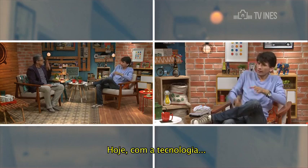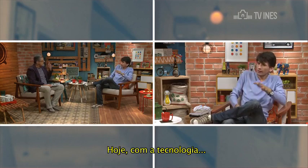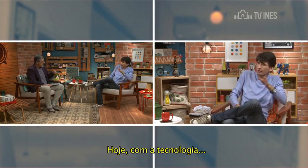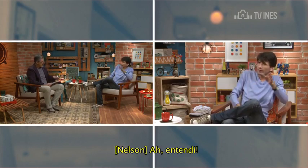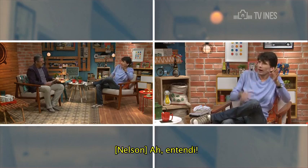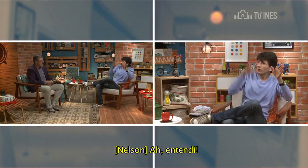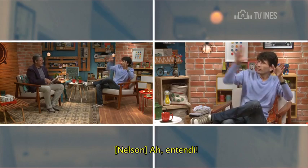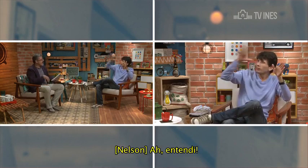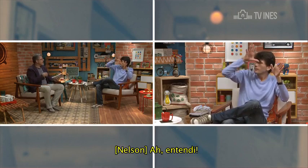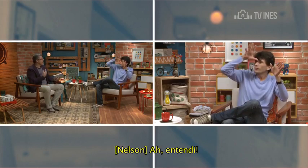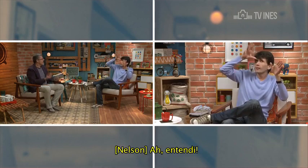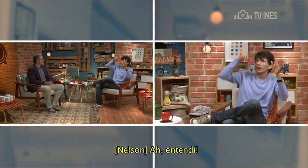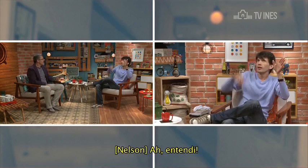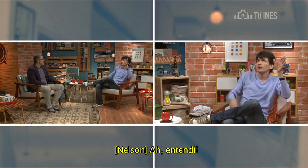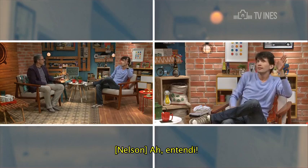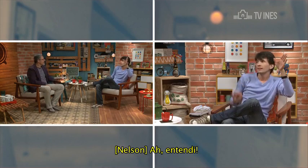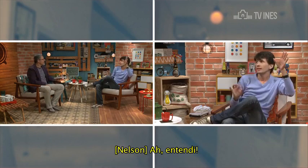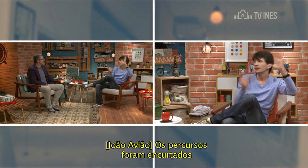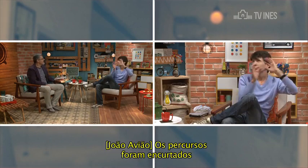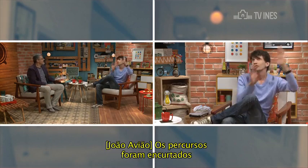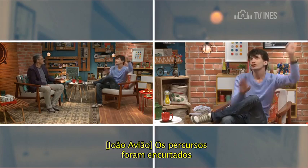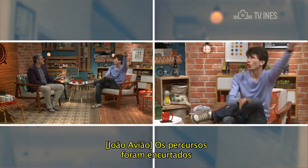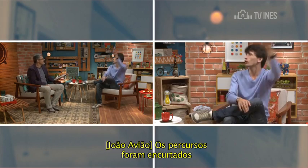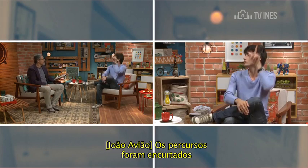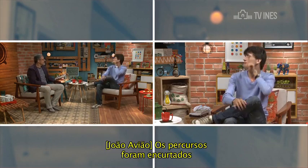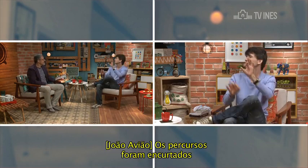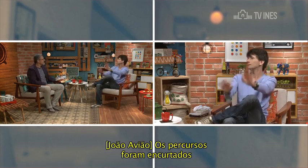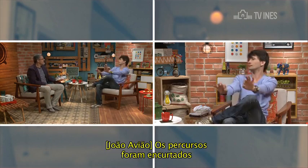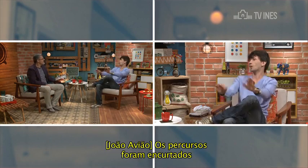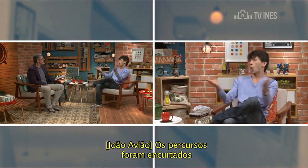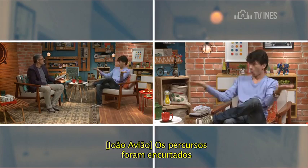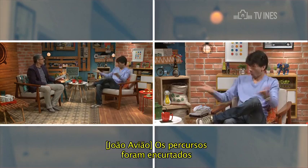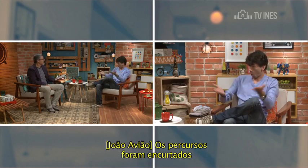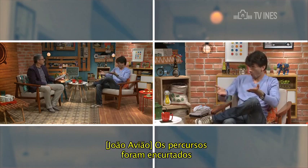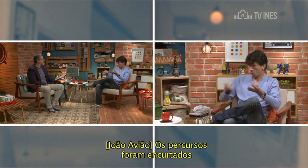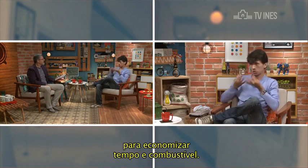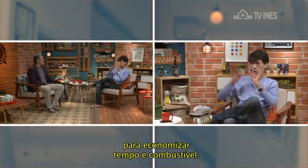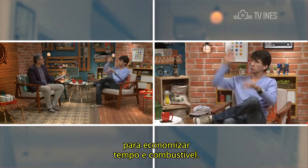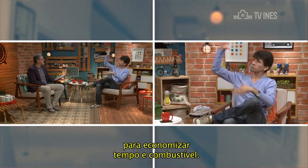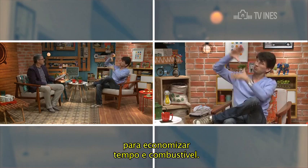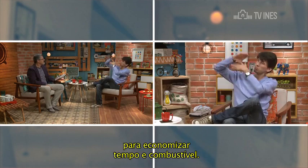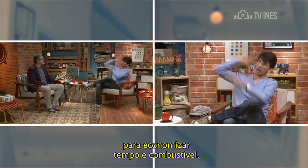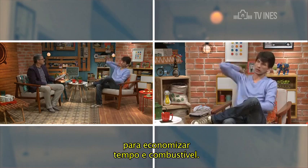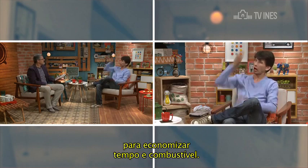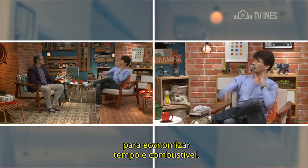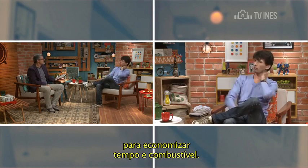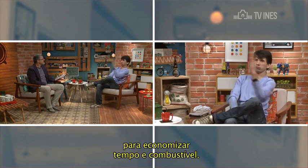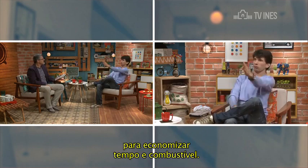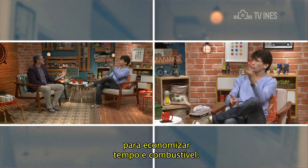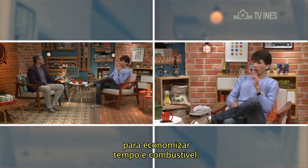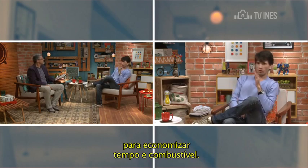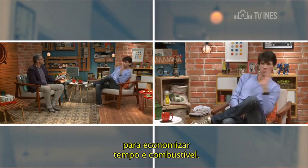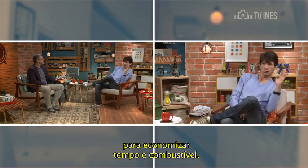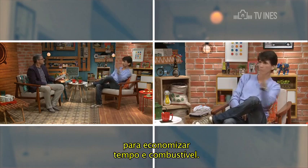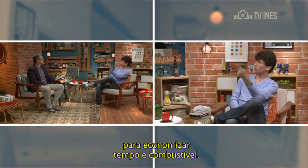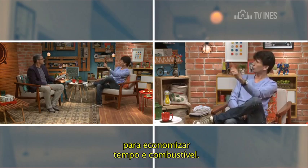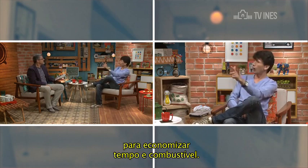ah ah entendi os percursos para uma importados para economizar tempo e combustível